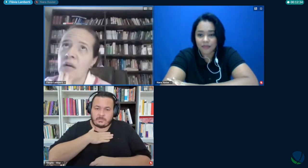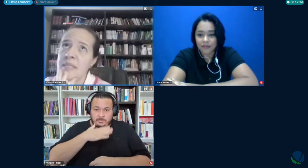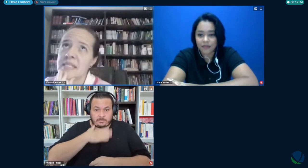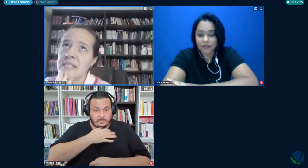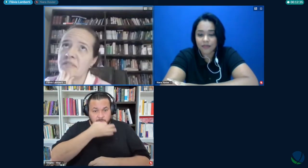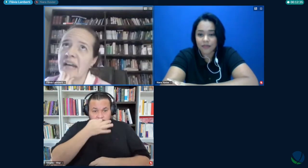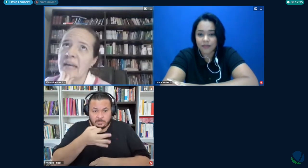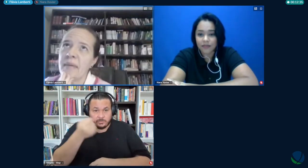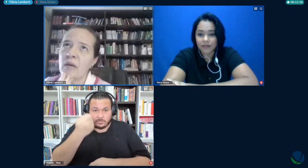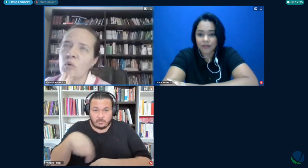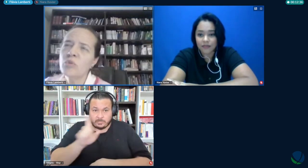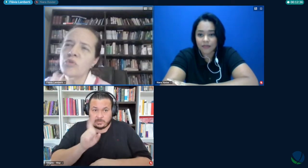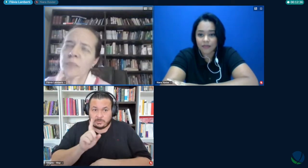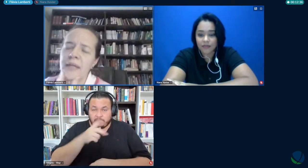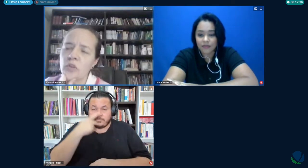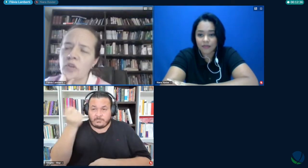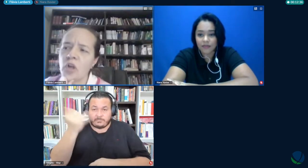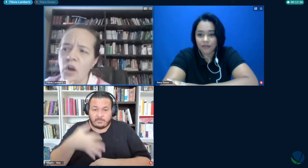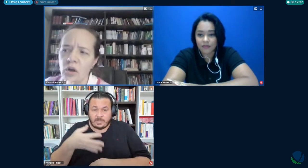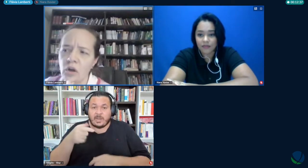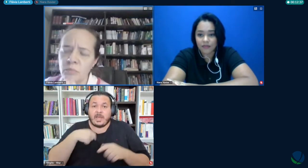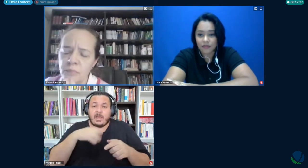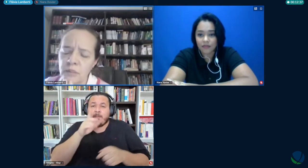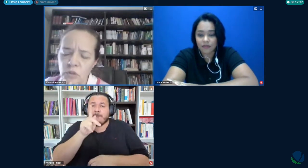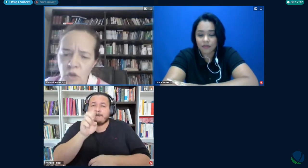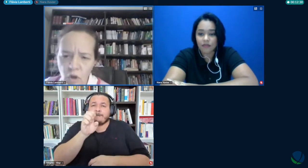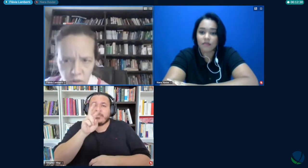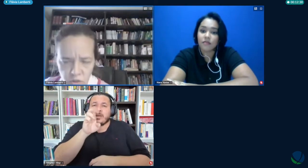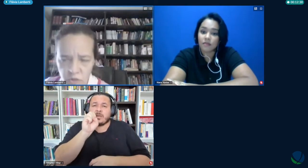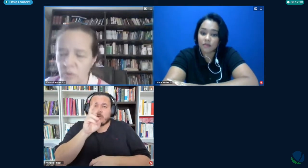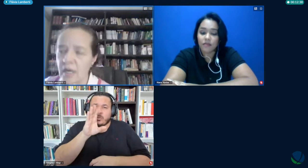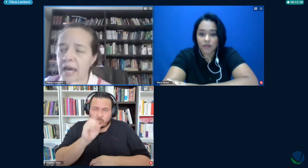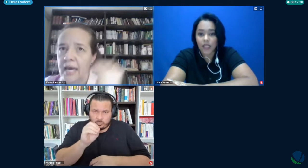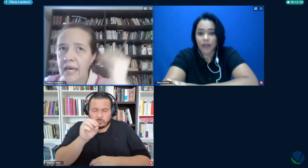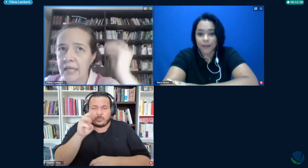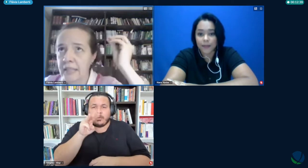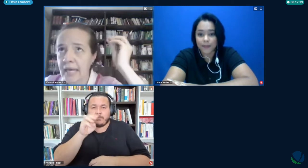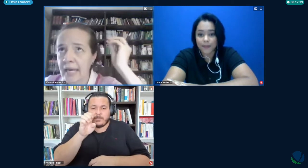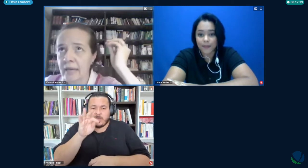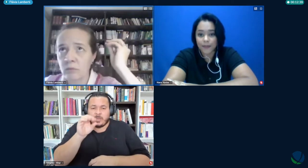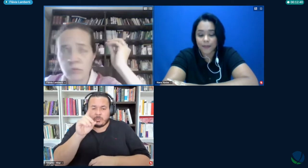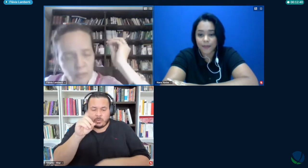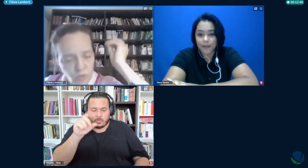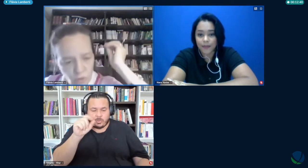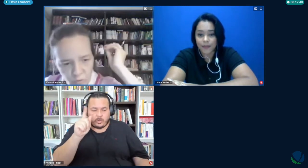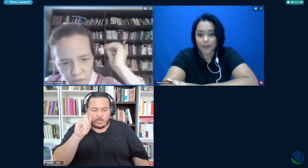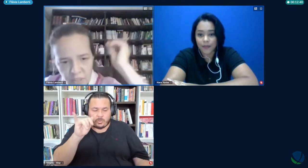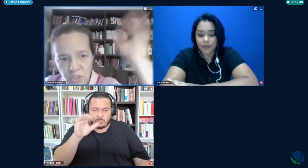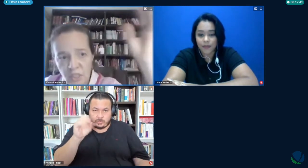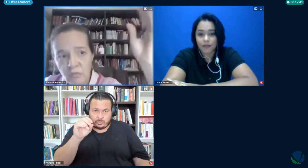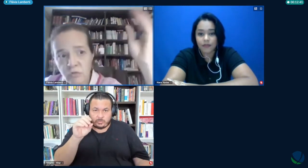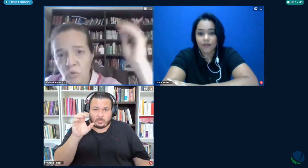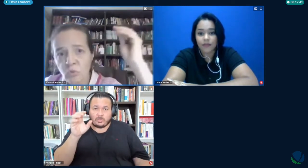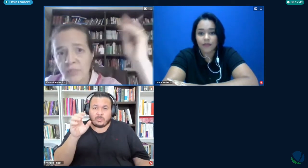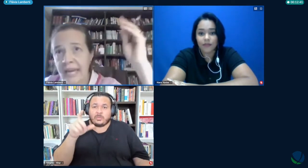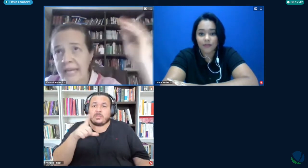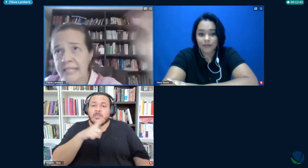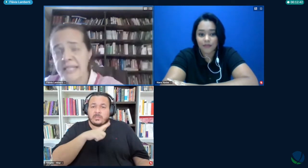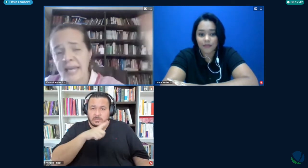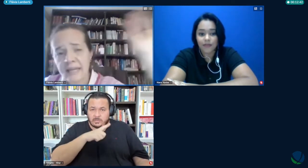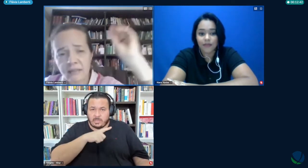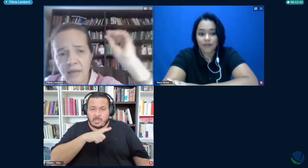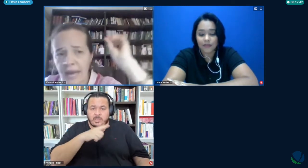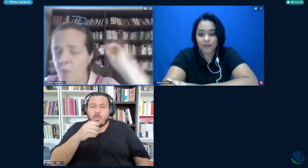você não precisa falar em percurso metodológico. tem os seus objetivos. Um